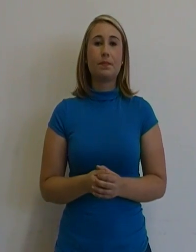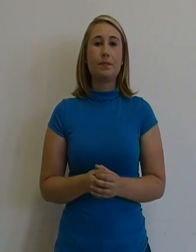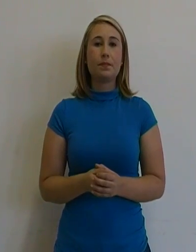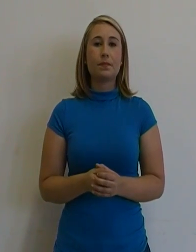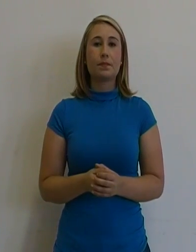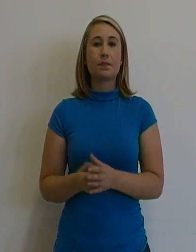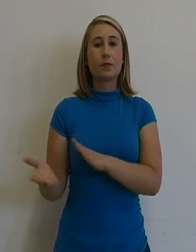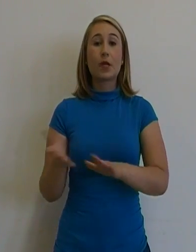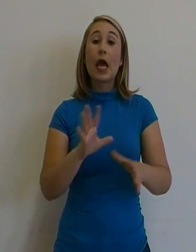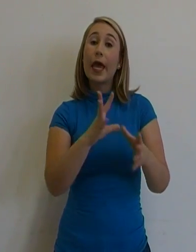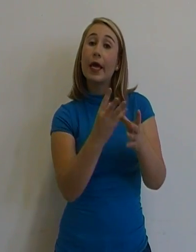Inclusión Laboral.